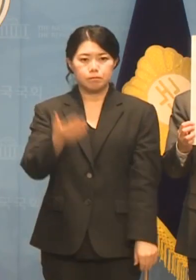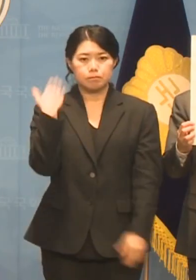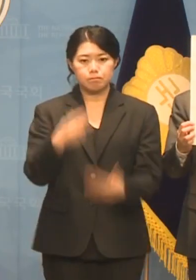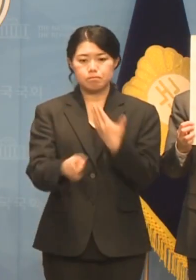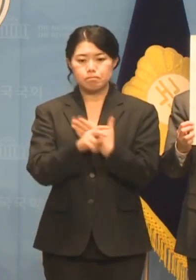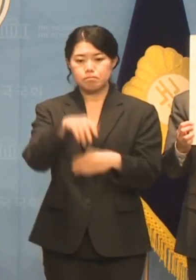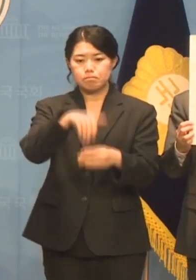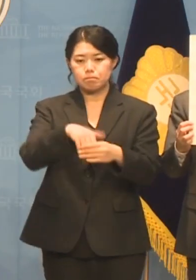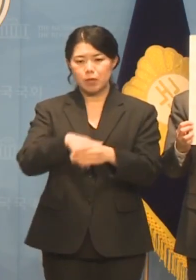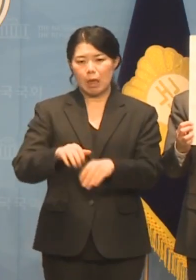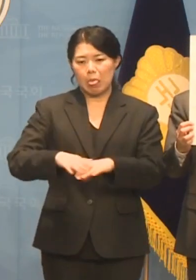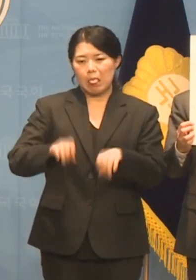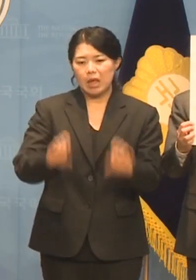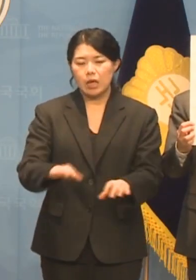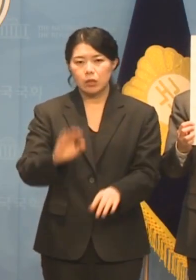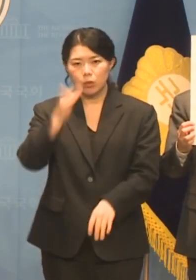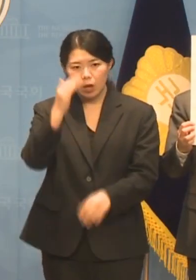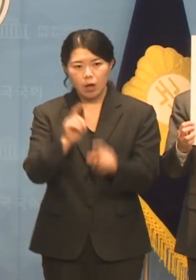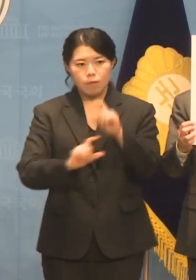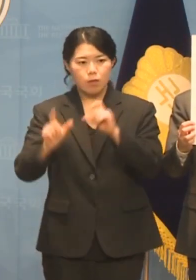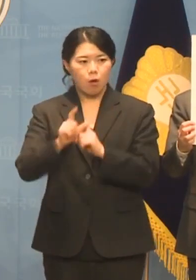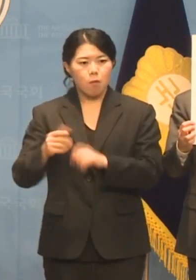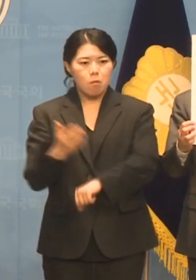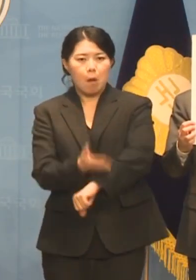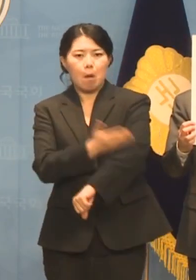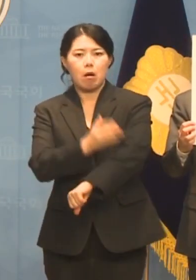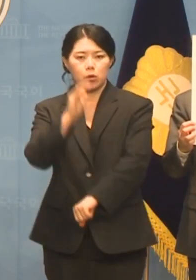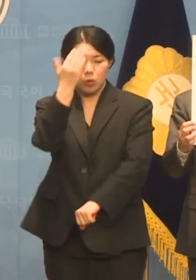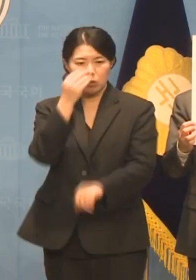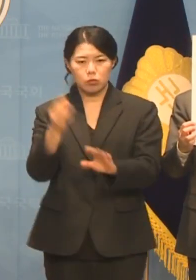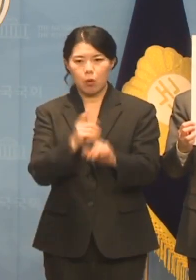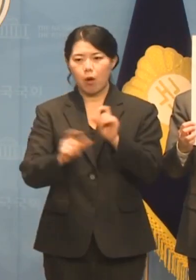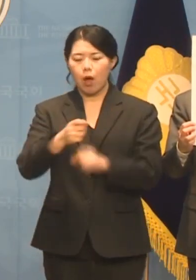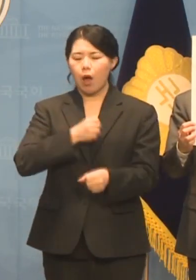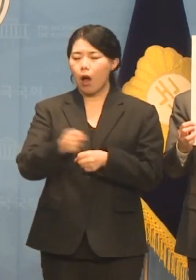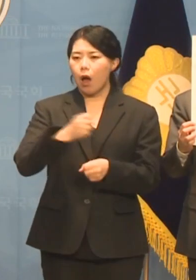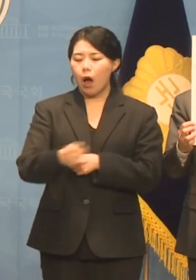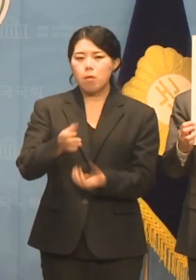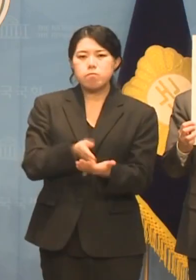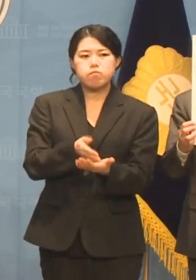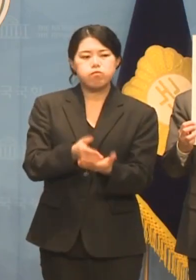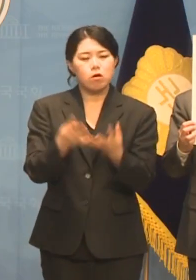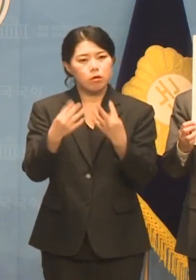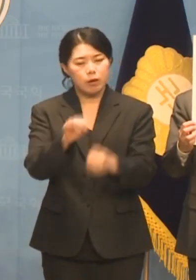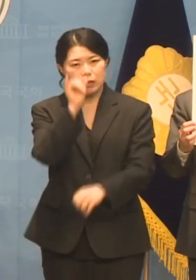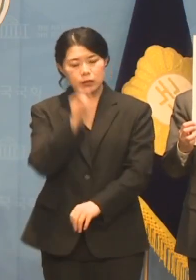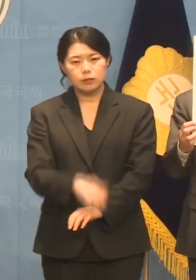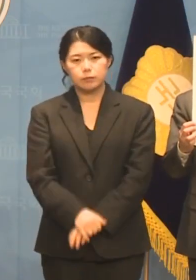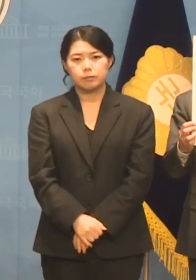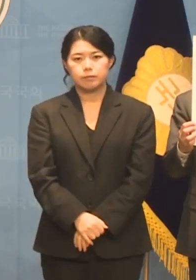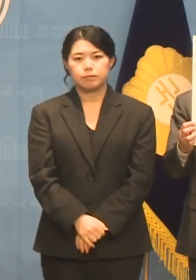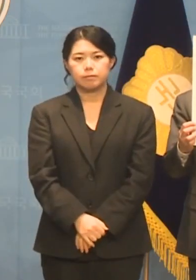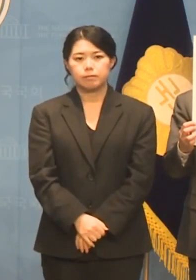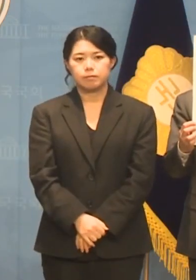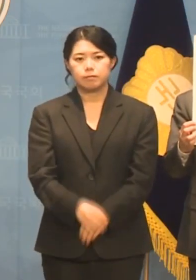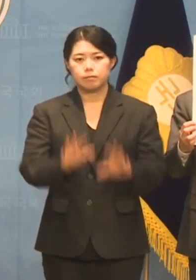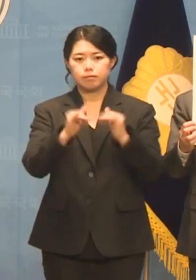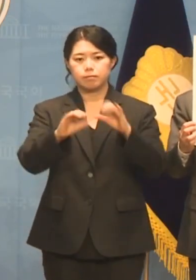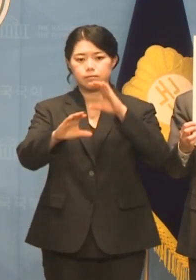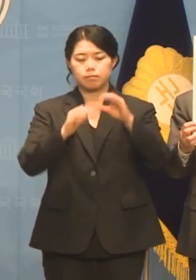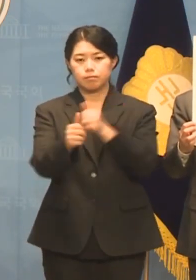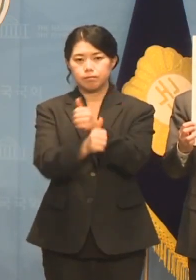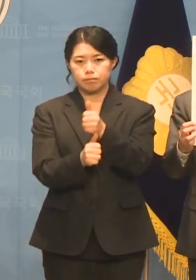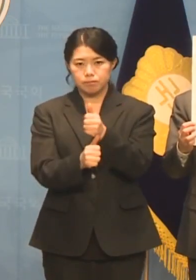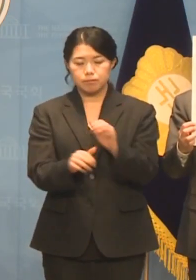부정선거 음모론이 힘을 잃자 점점 더 가격해지고 황당한 주장으로 선동을 이어가고 있는 정황이 포착되었습니다.